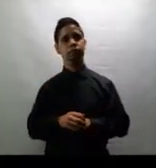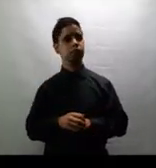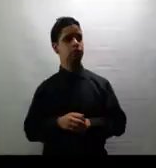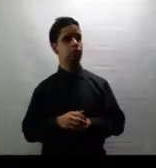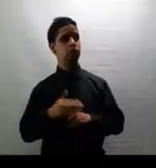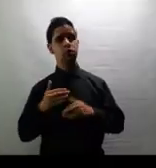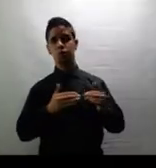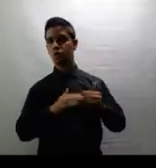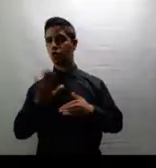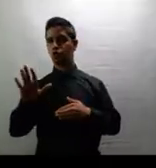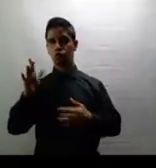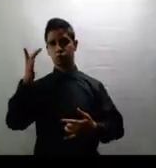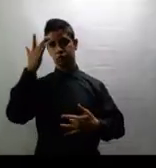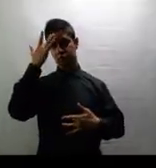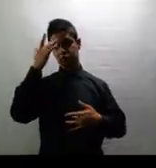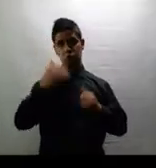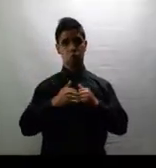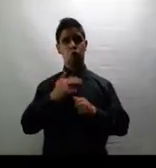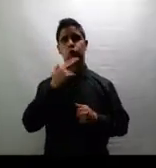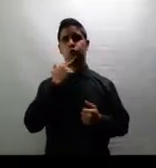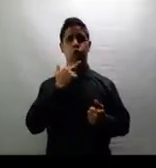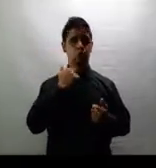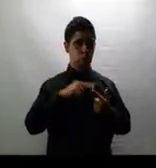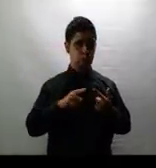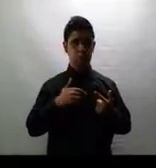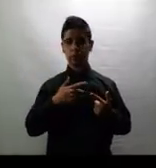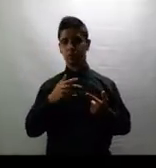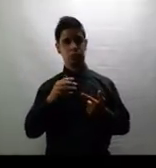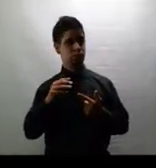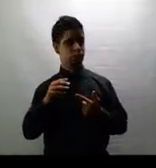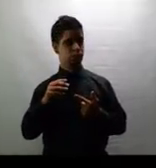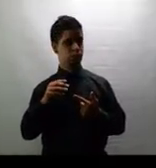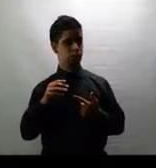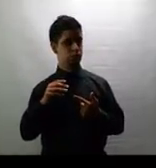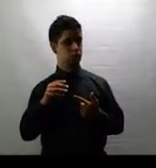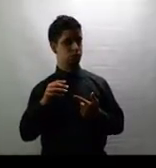enfermedad con la diabetes y los más